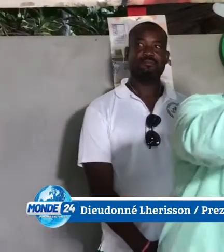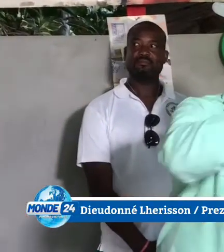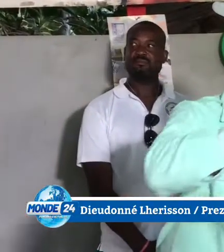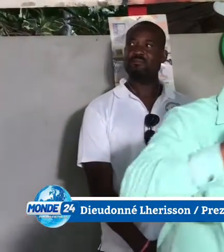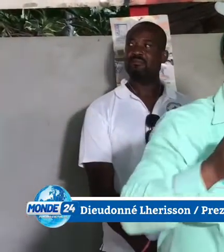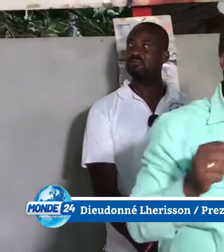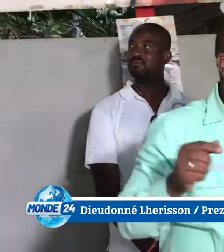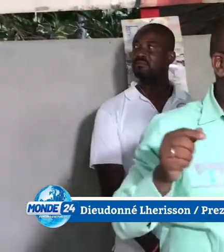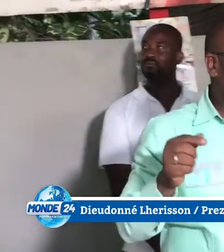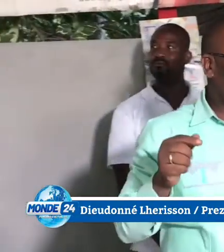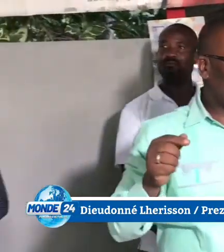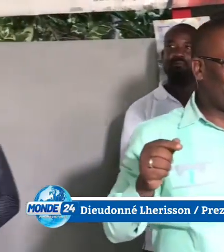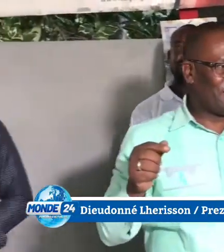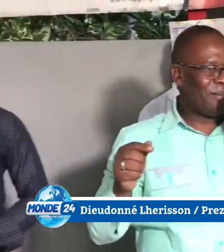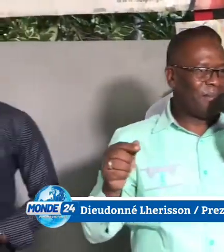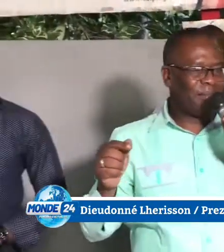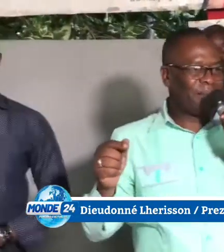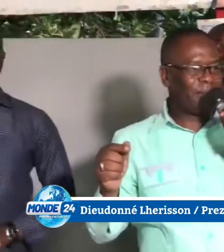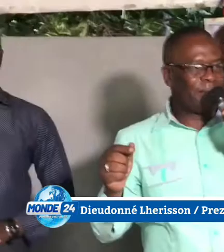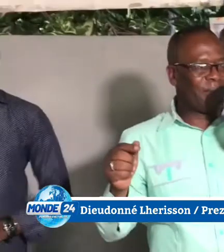bilan.